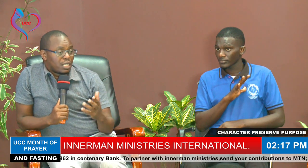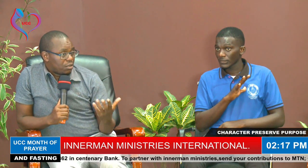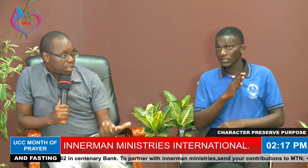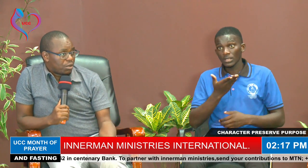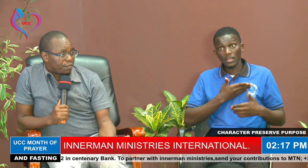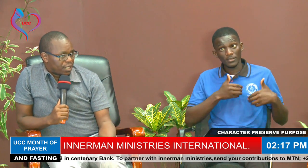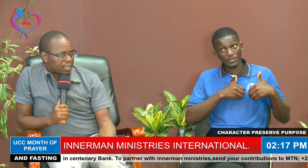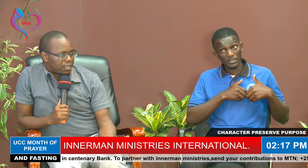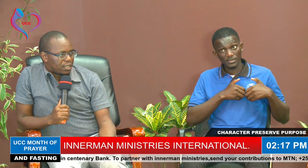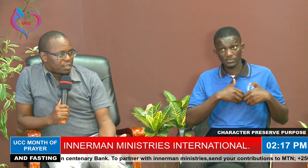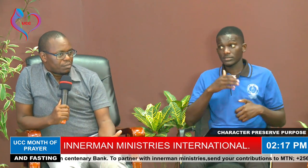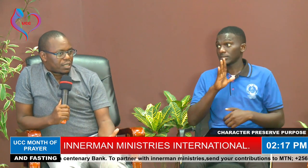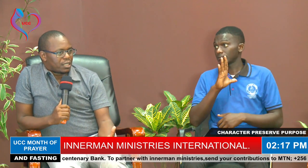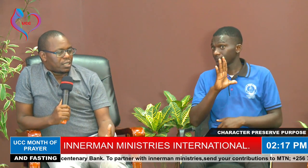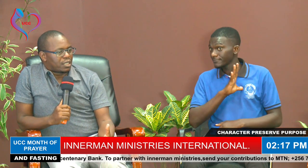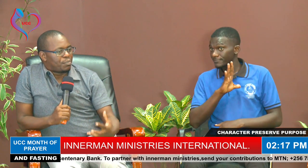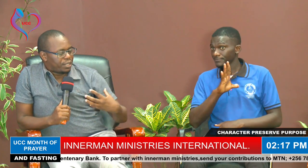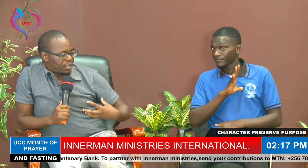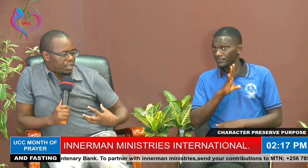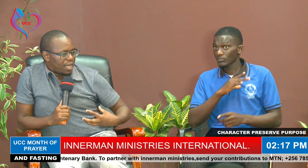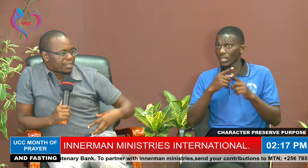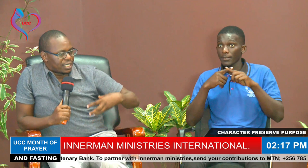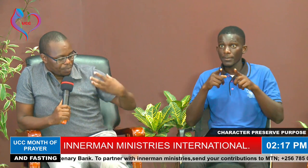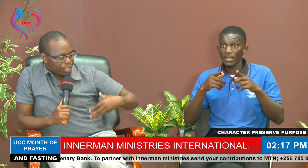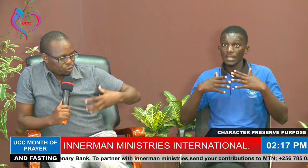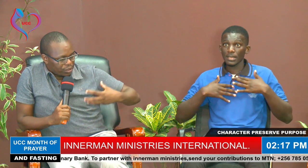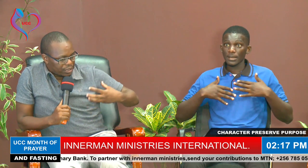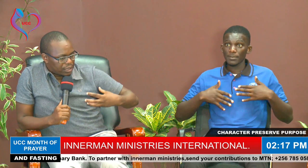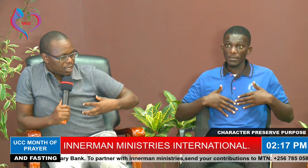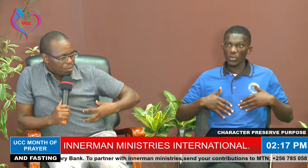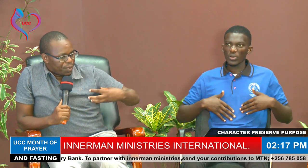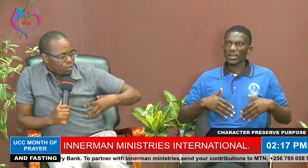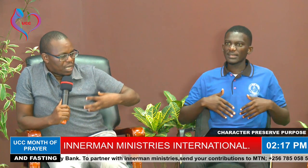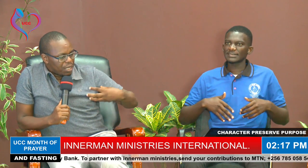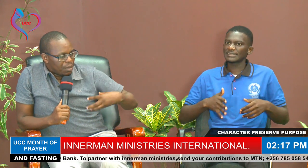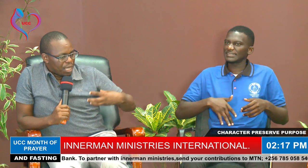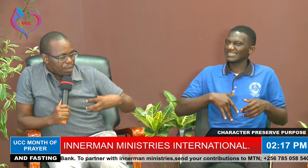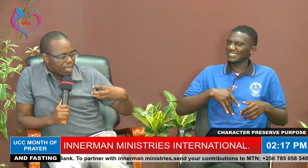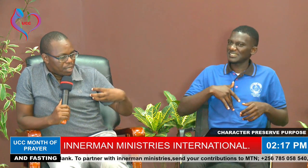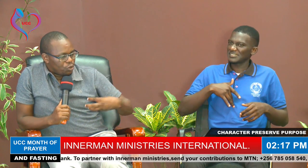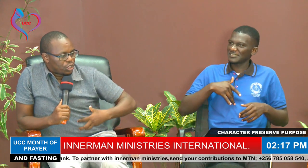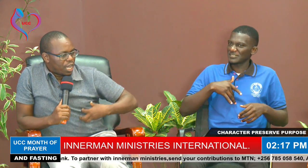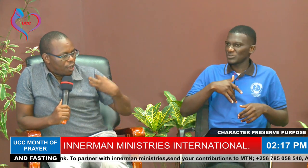is okay to have that. But the body has its passions. Mubiri gwine emiriro